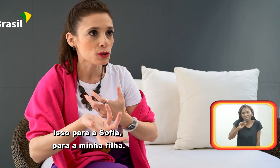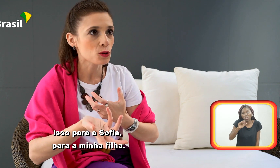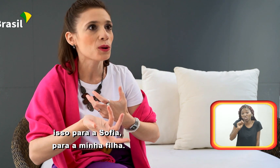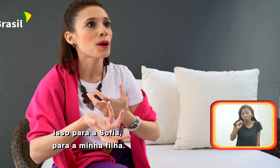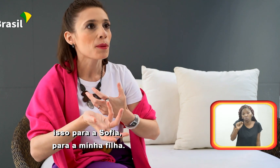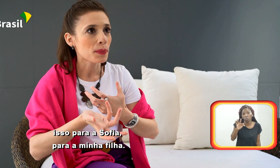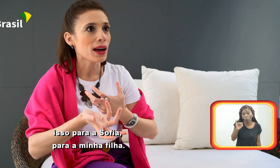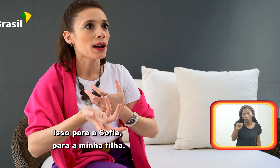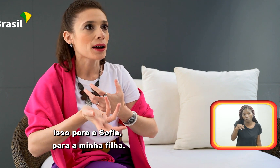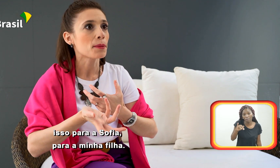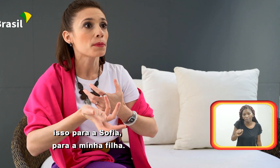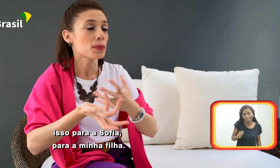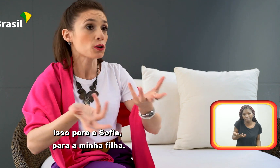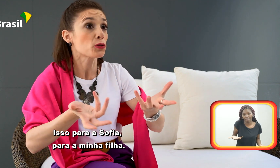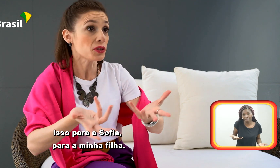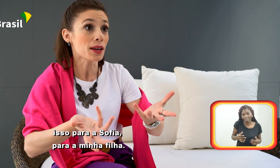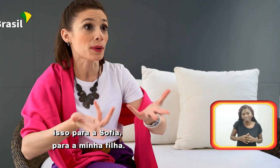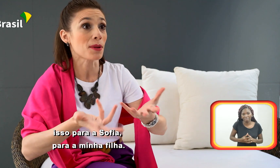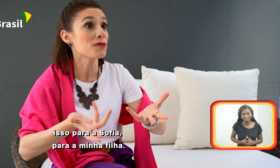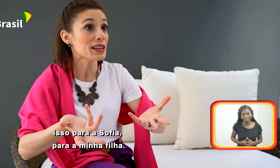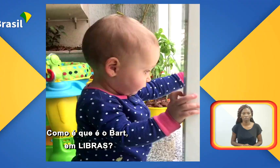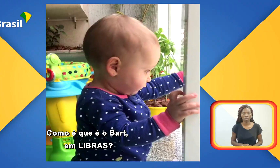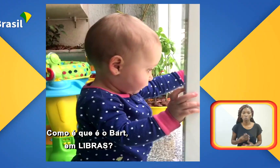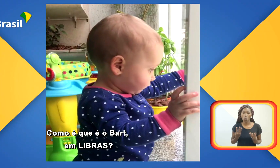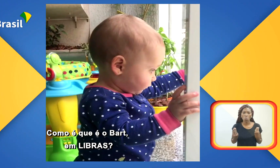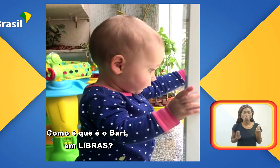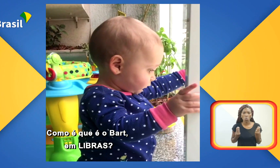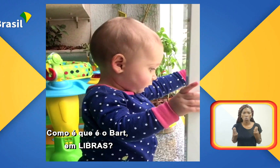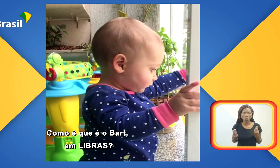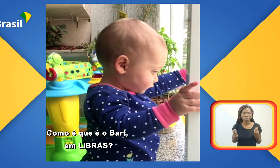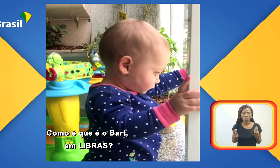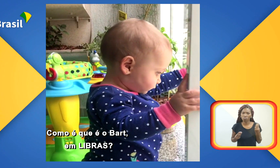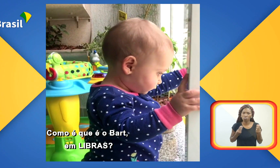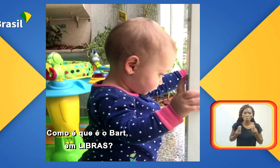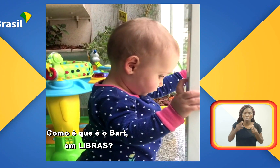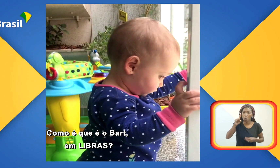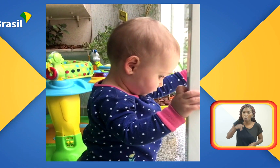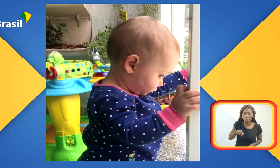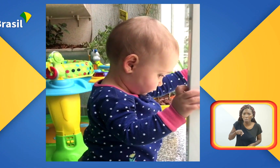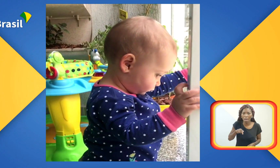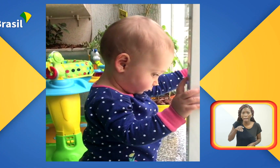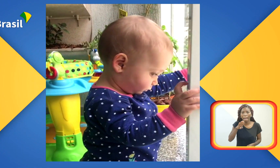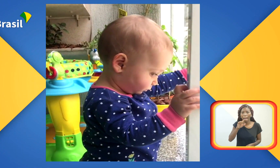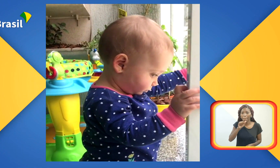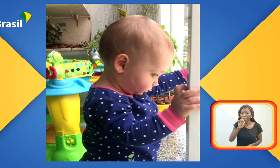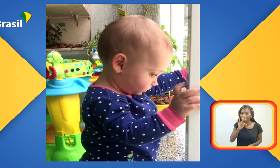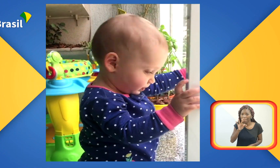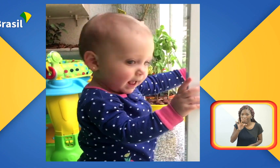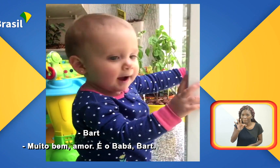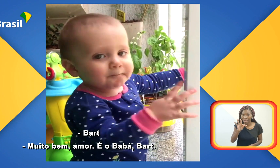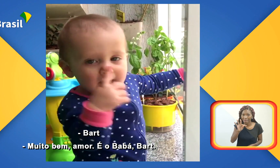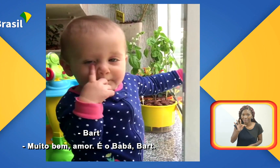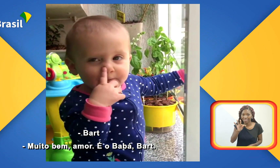isso para Sofia, para minha filha. Como é que é o Bart em Libras? Vídeo caseiro.